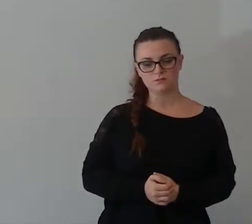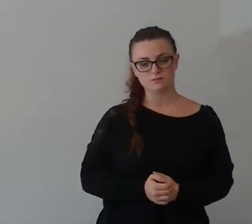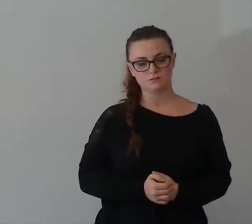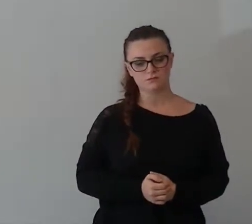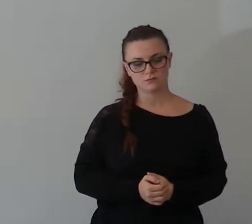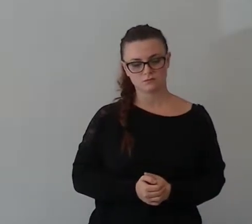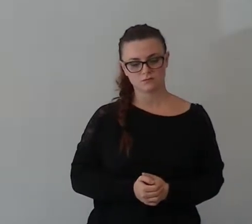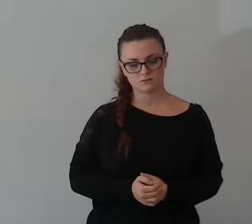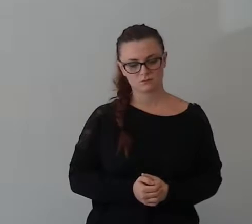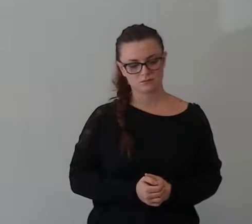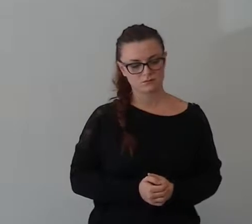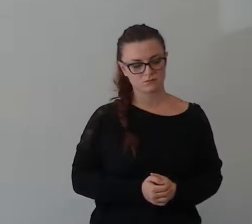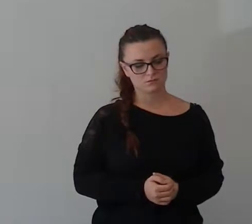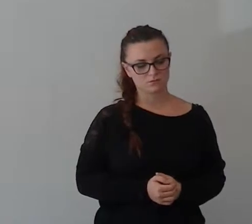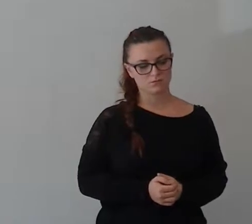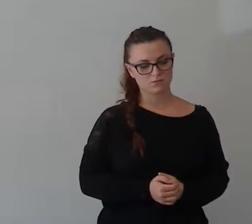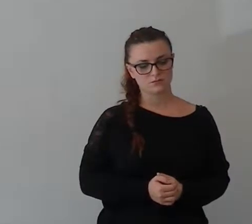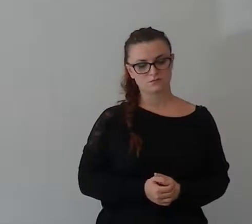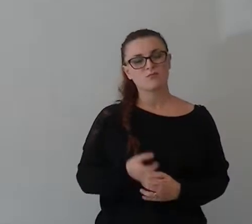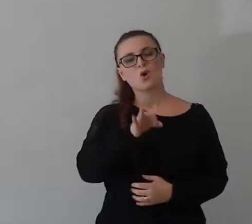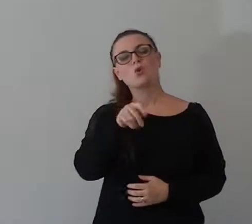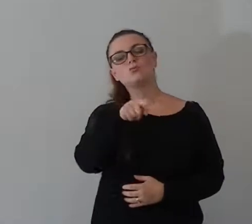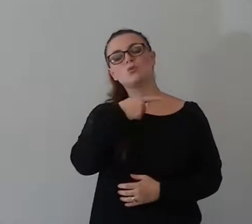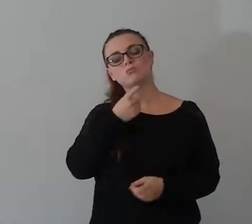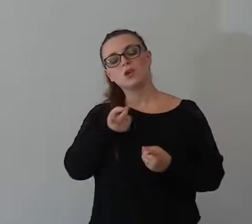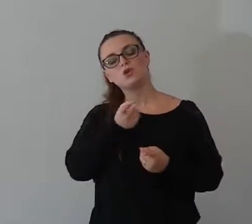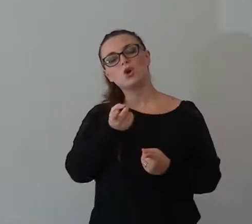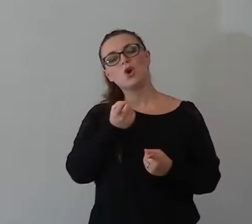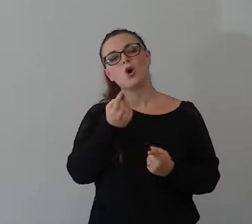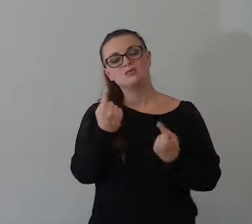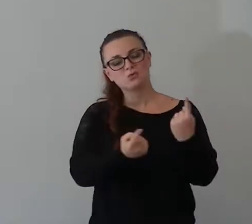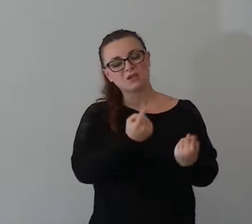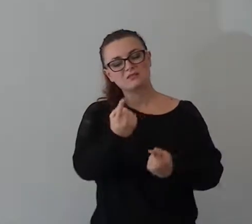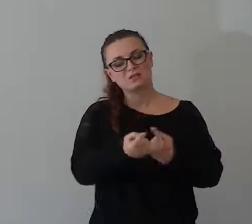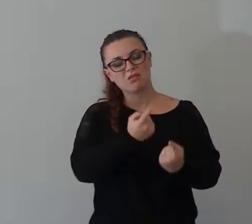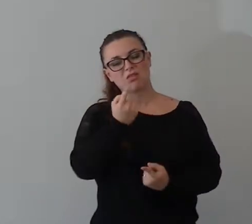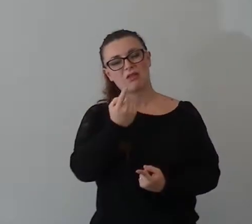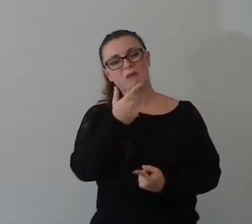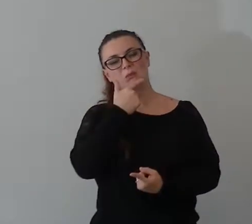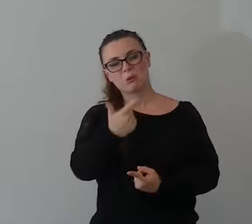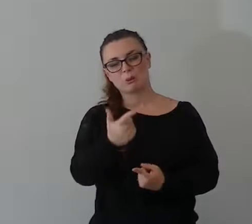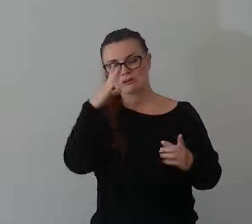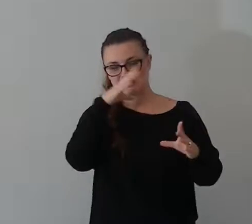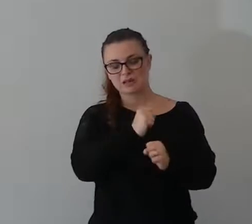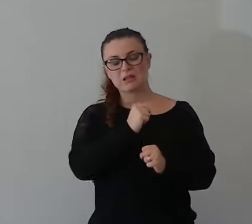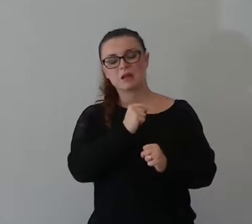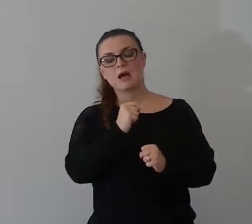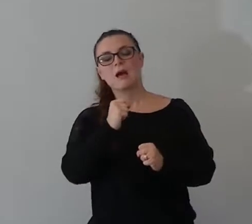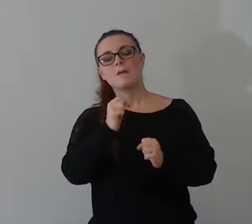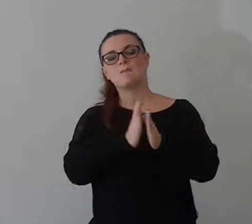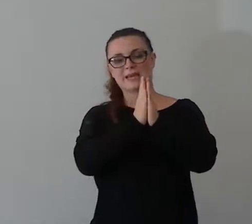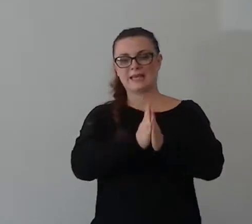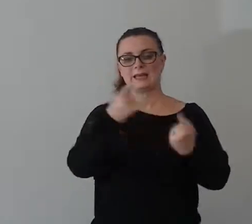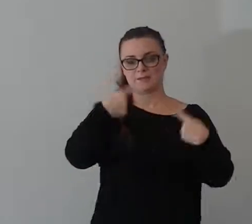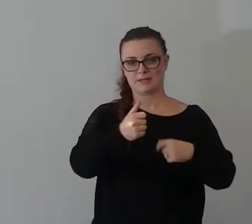Oppure, se sei in un momento brutto, prega queste cose della tua vita. Signore, io lo so che